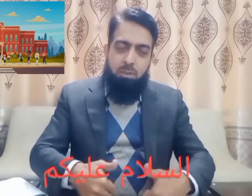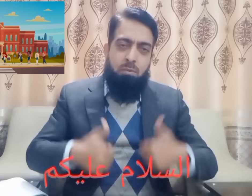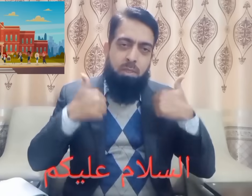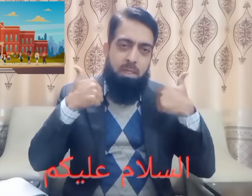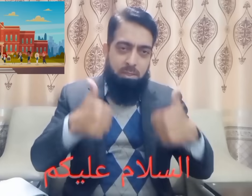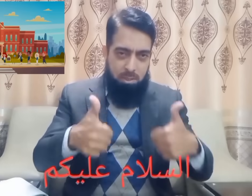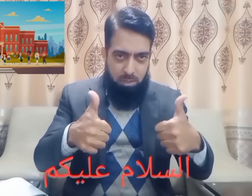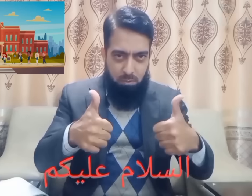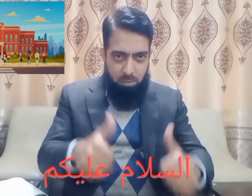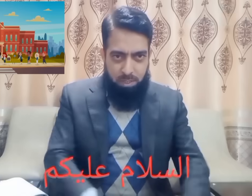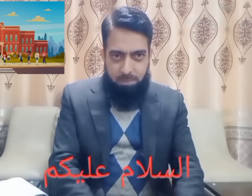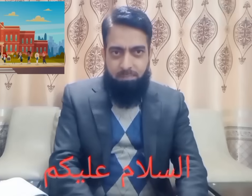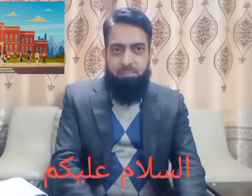से होंगे, ठीक होंगे।